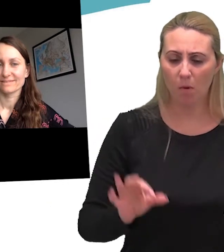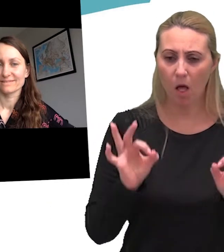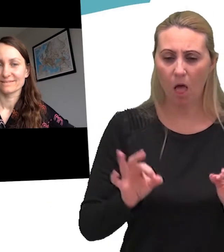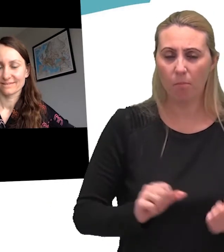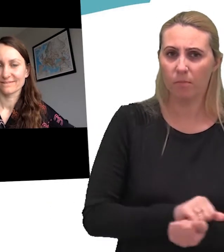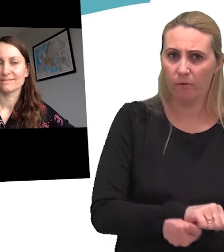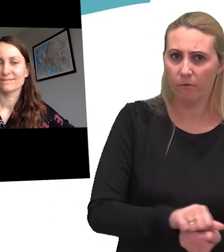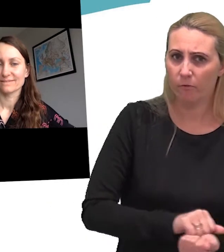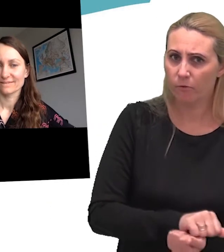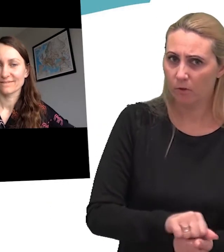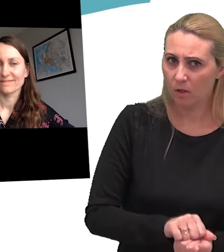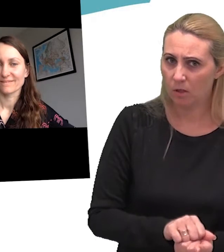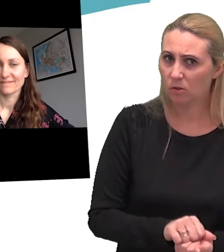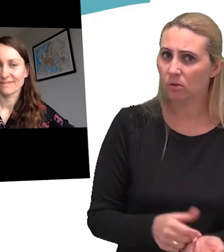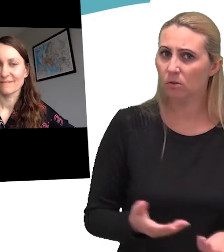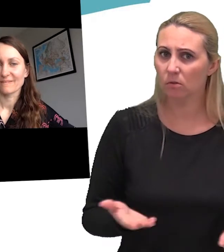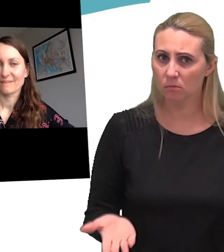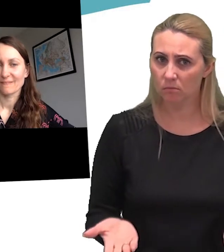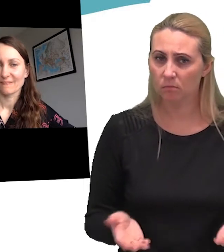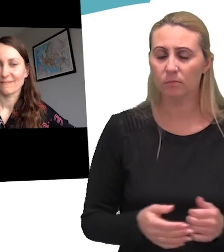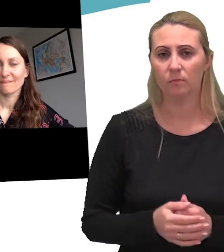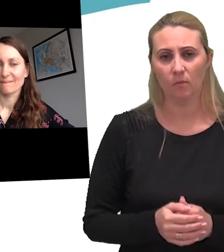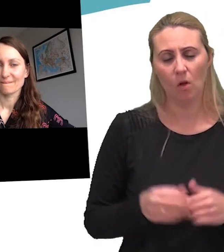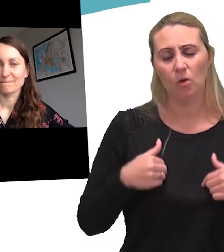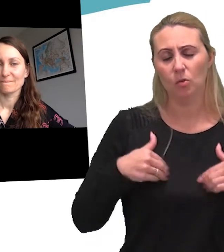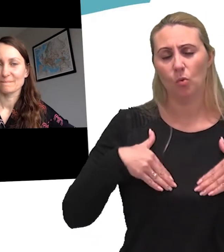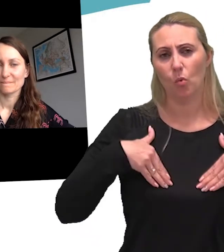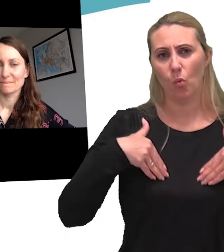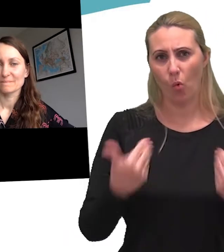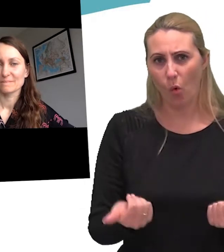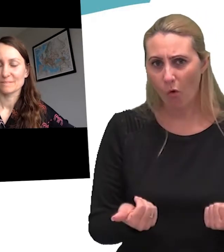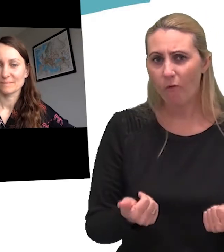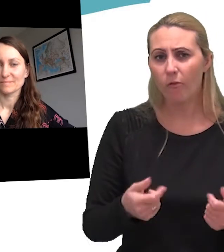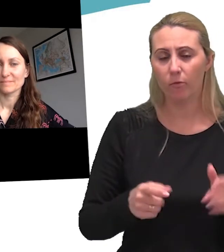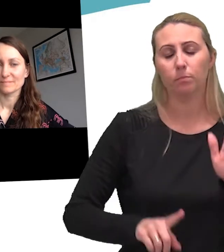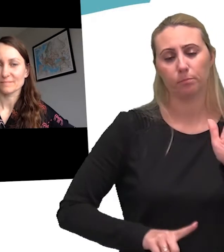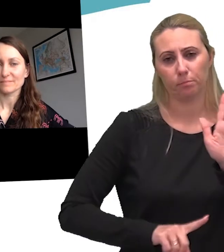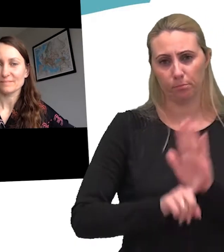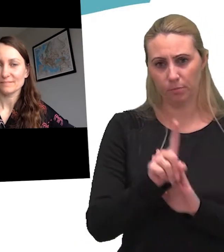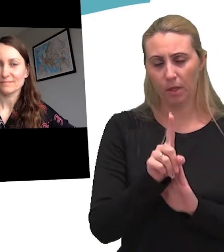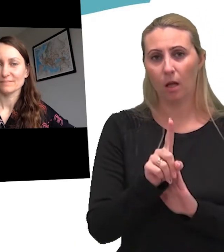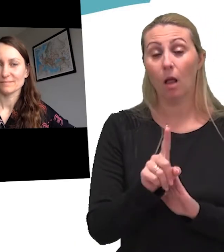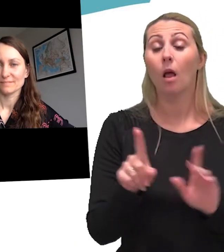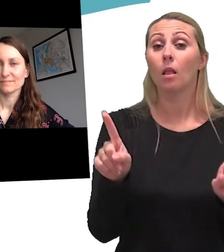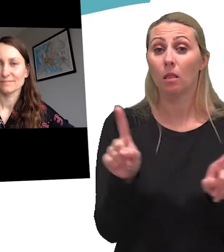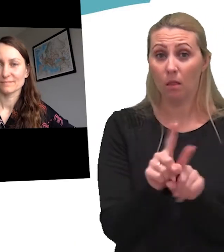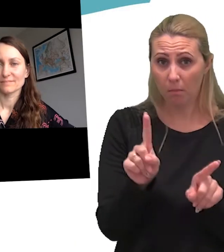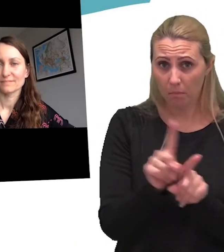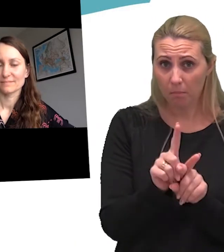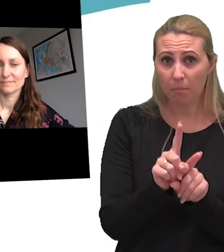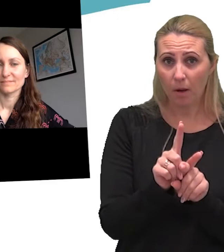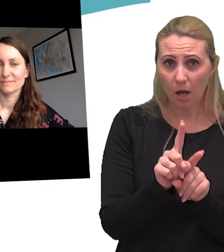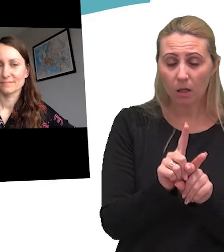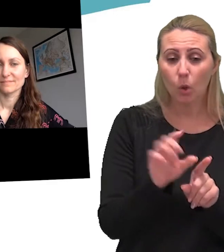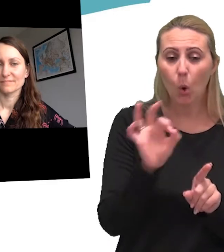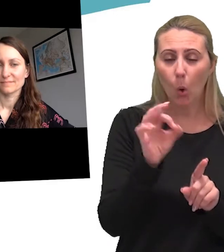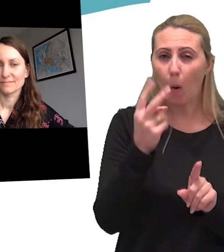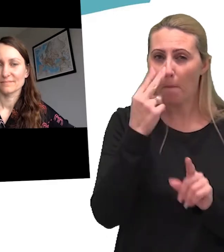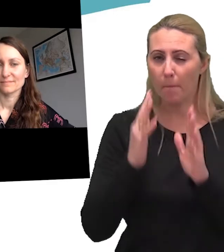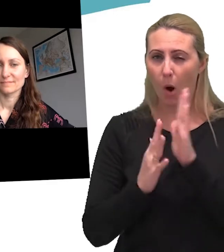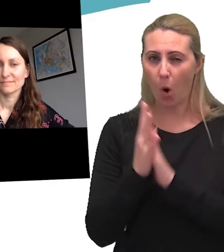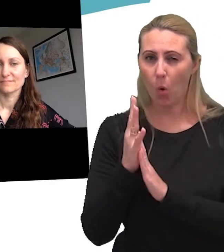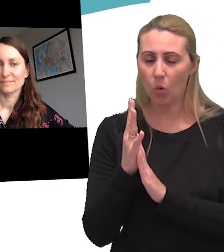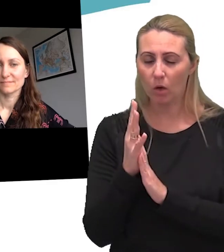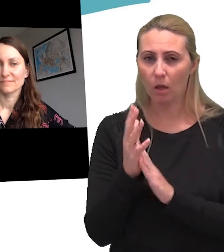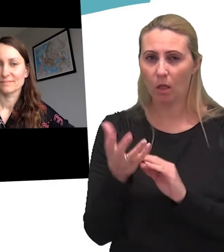naivu. Tai rekomenduočiau nuo to pradėti ir gali būti, ypač jeigu kalbant apie paauglius,